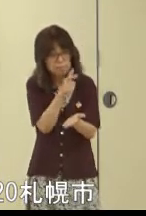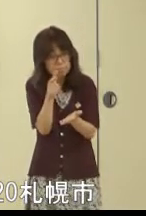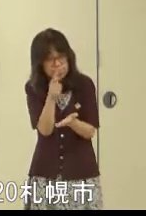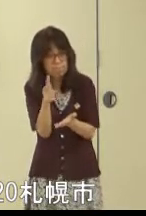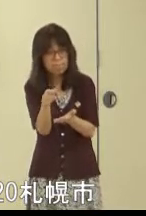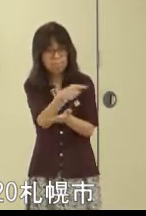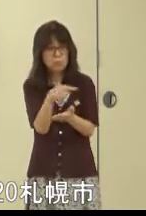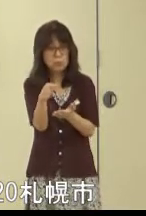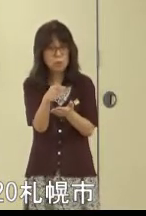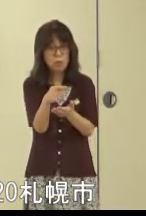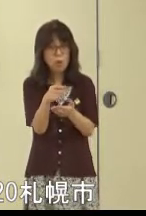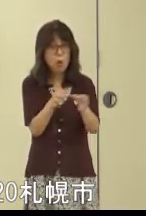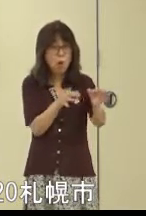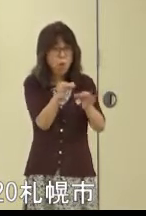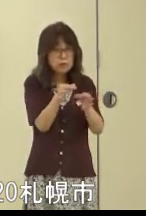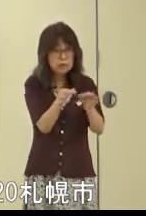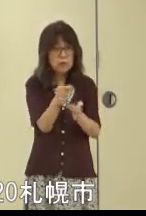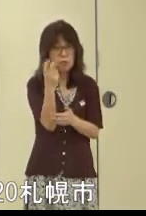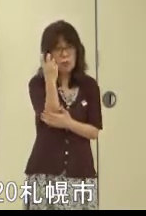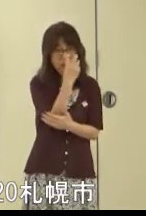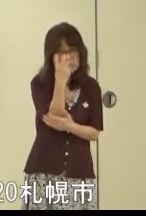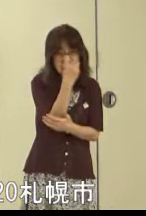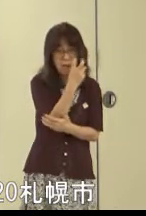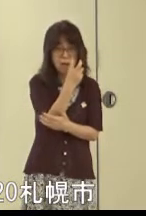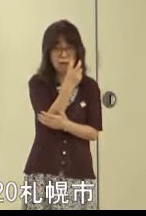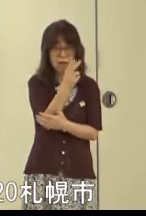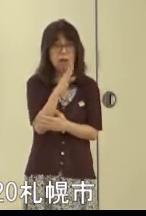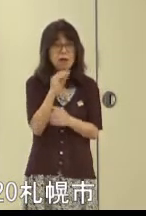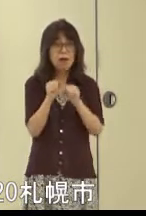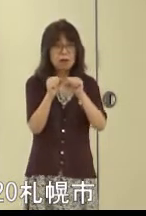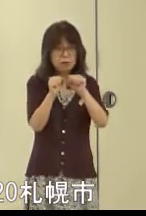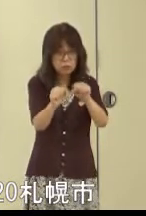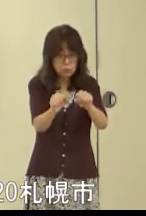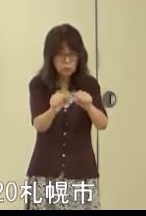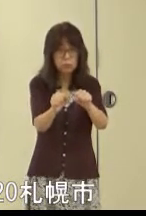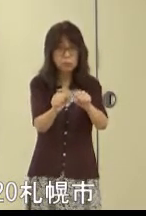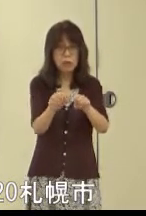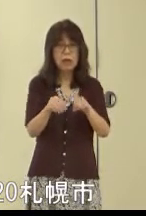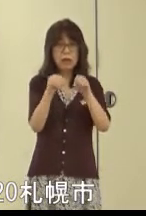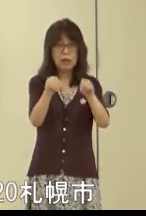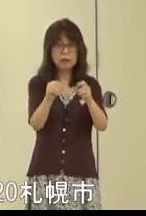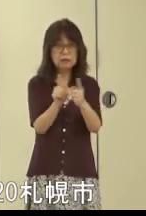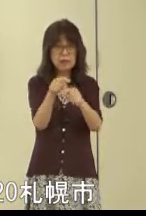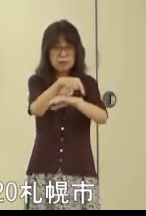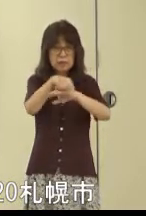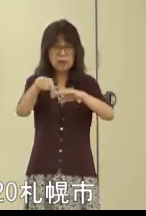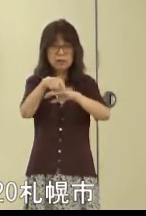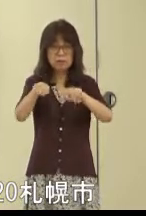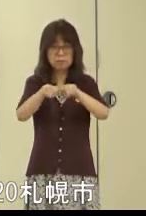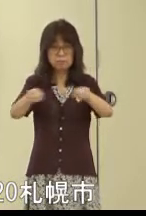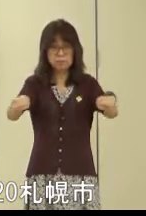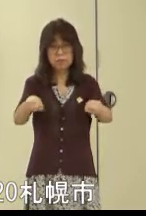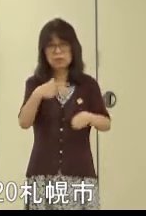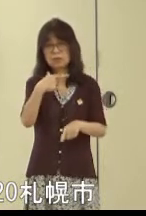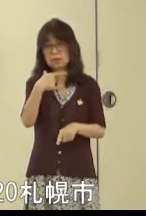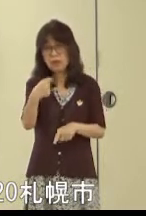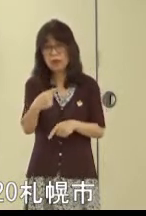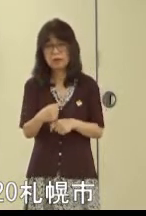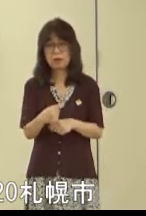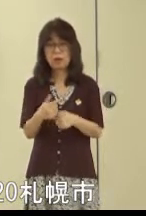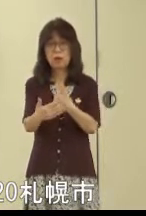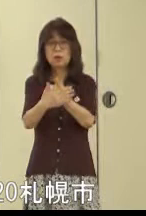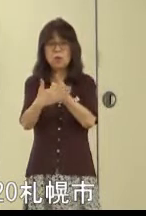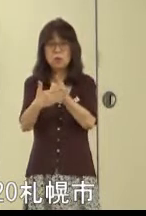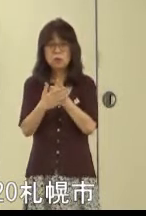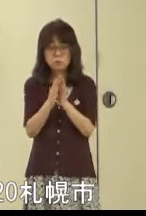検査なども含めてですね感染対策ということを徹底をしていきたいというふうに思いますまあこういうこういう協力をお